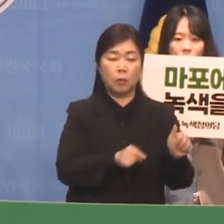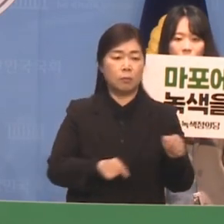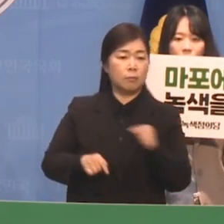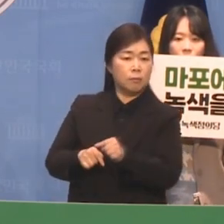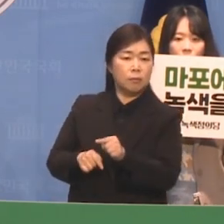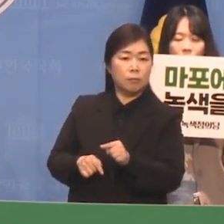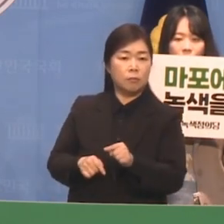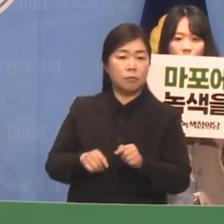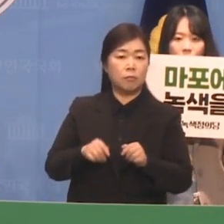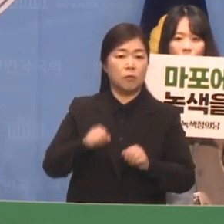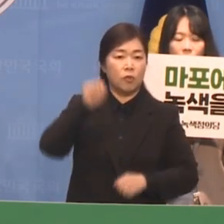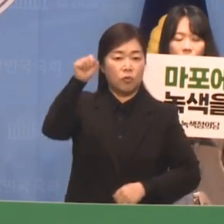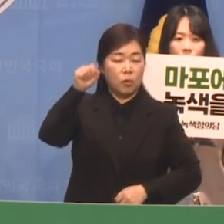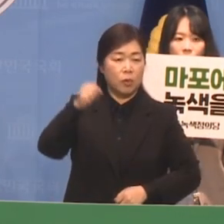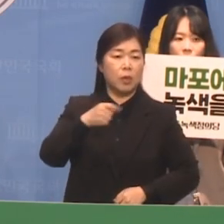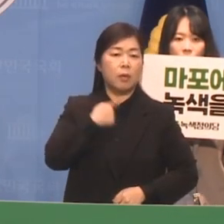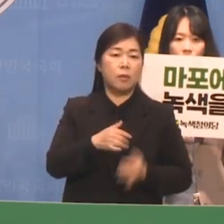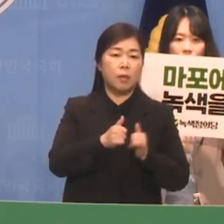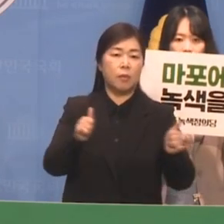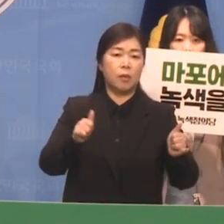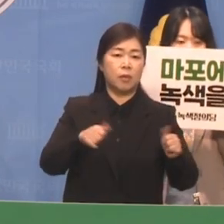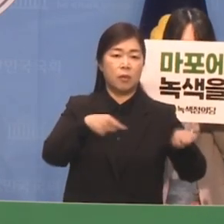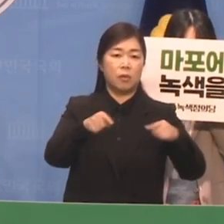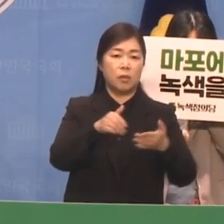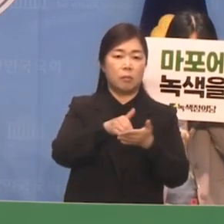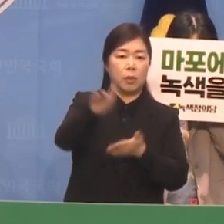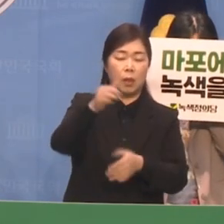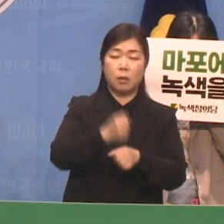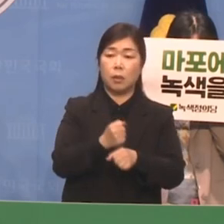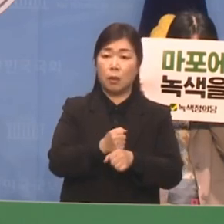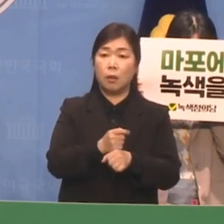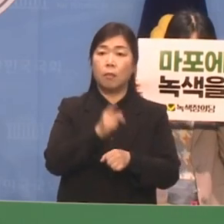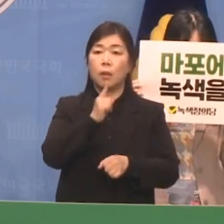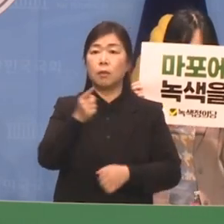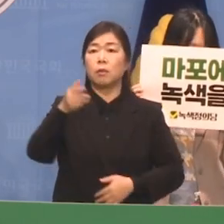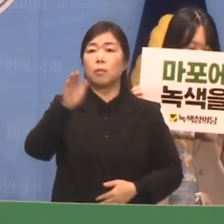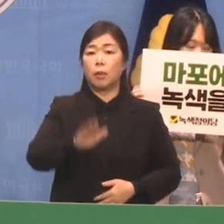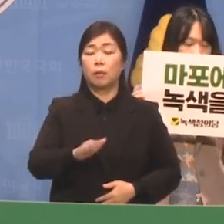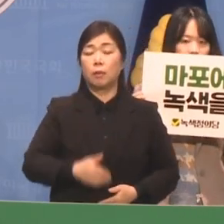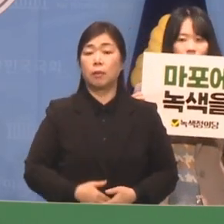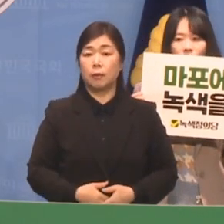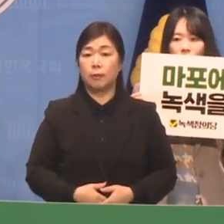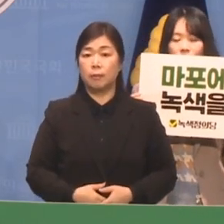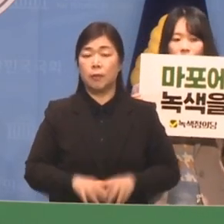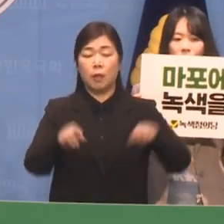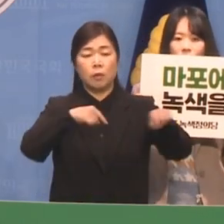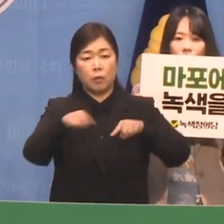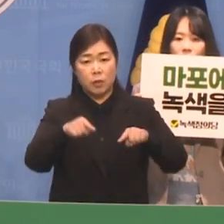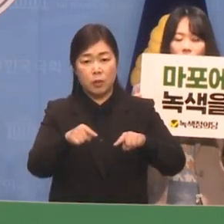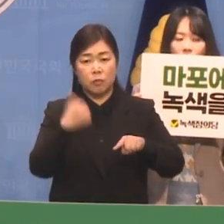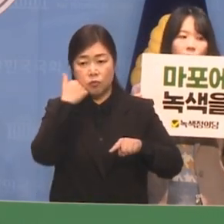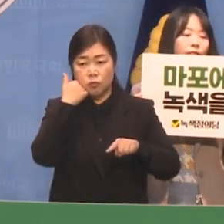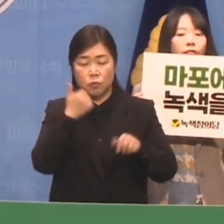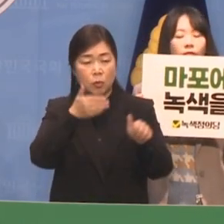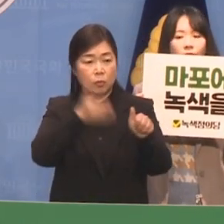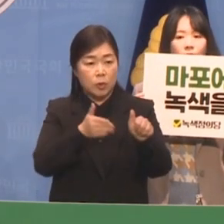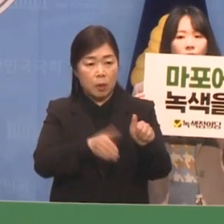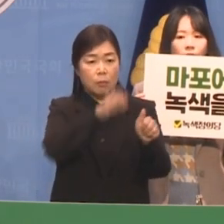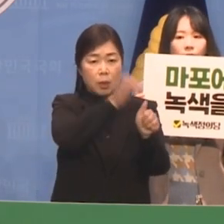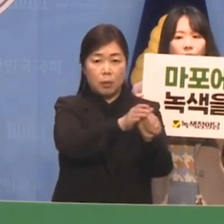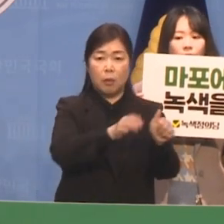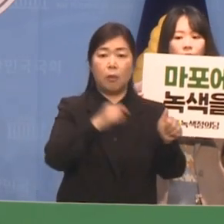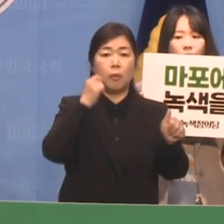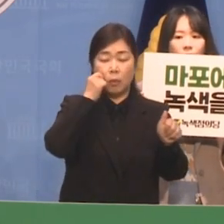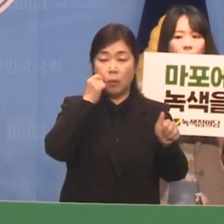민주당식 운동권 정치를 청산하자고 합니다. 그러나 정치를 청부업자에게 맡길 수는